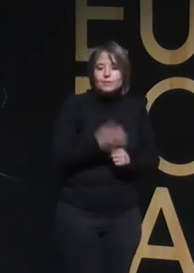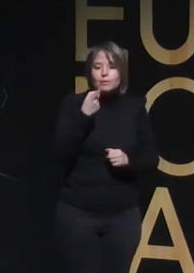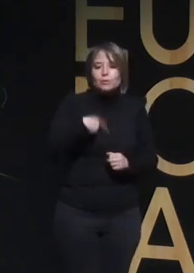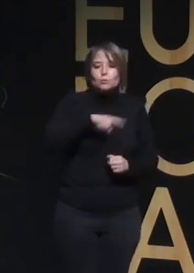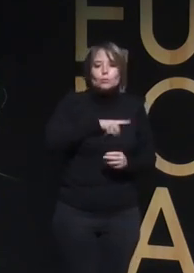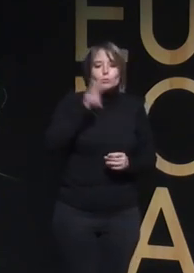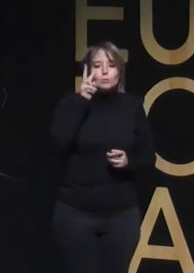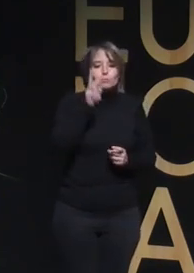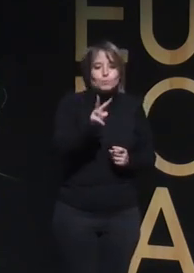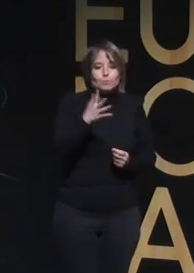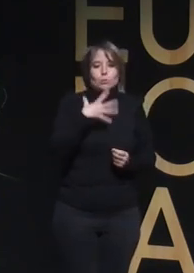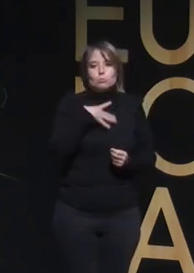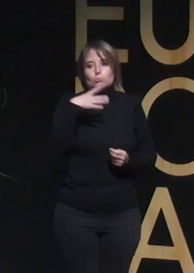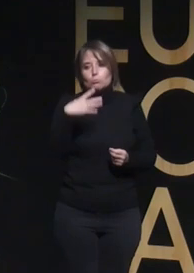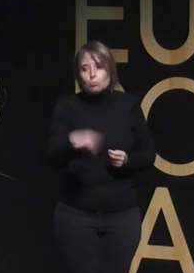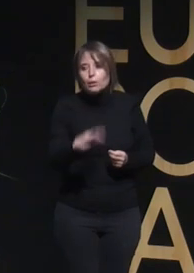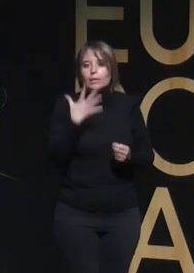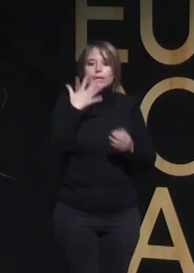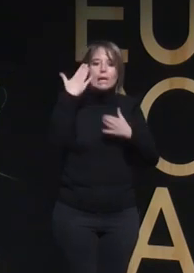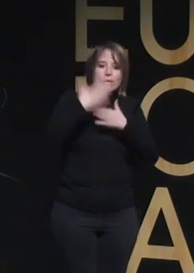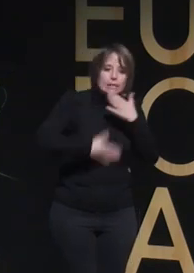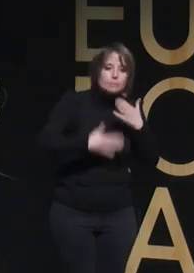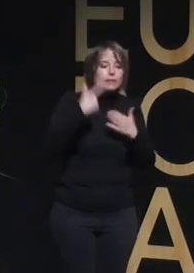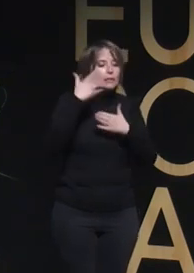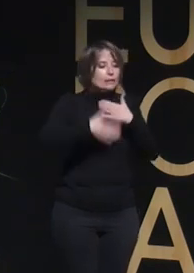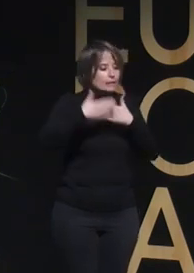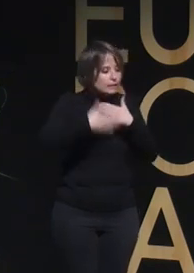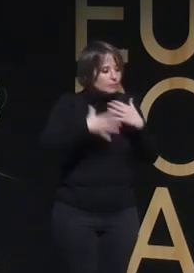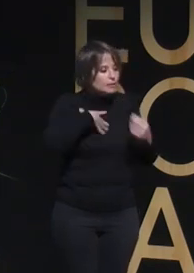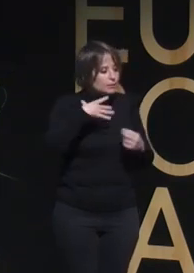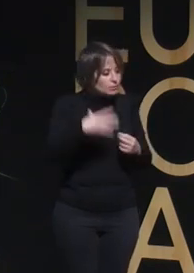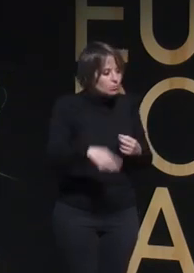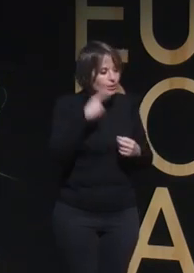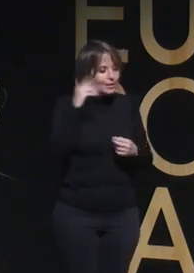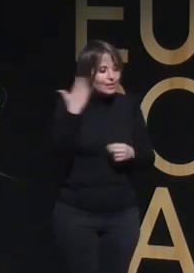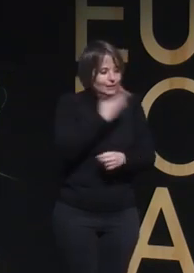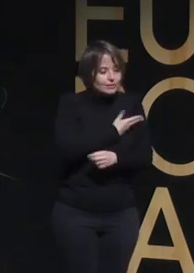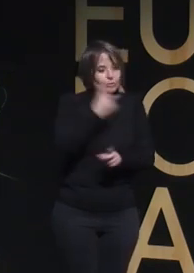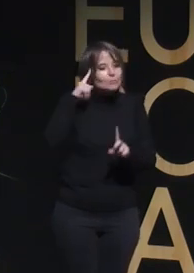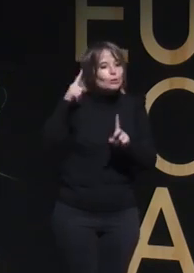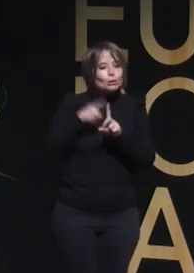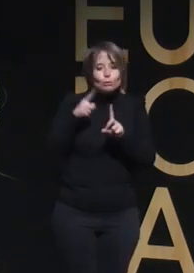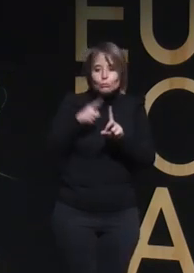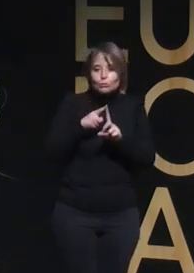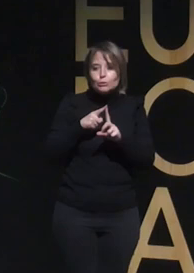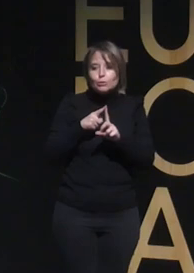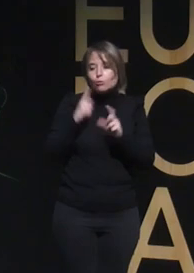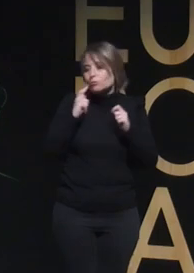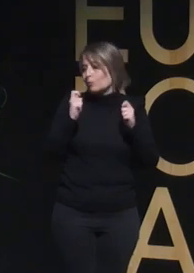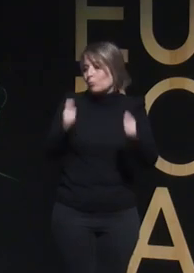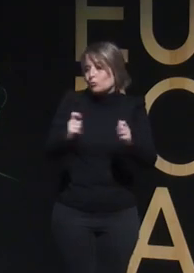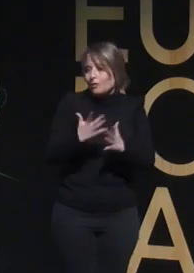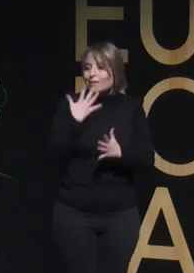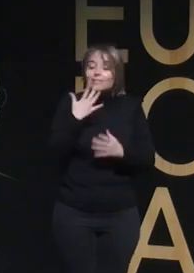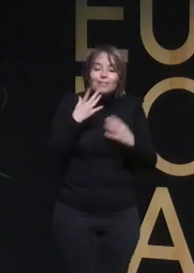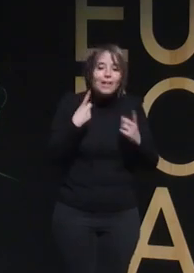es que pueda haber un límite, una consecuencia, algo, que pueda haber una especie de castigo, pero en el fondo es algo que se lo vamos a dar si es